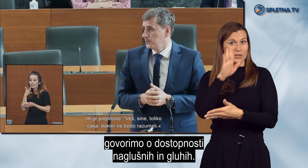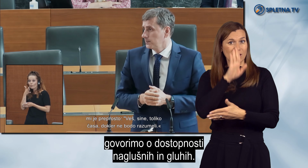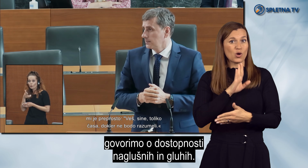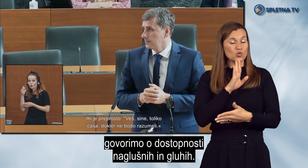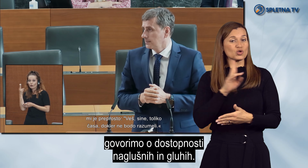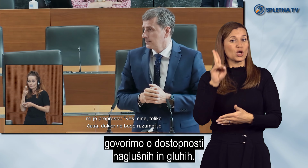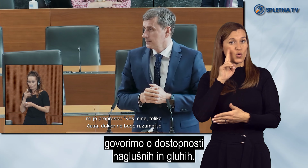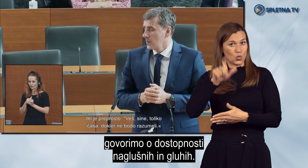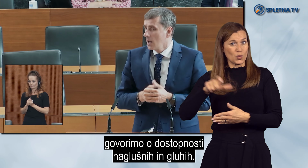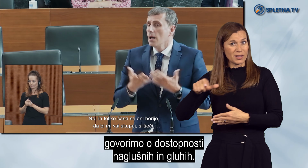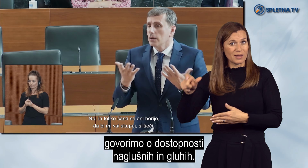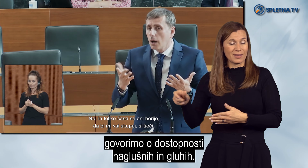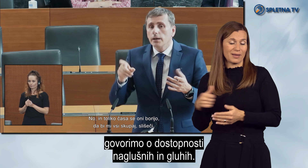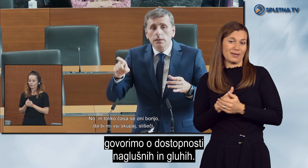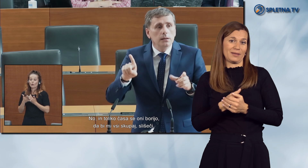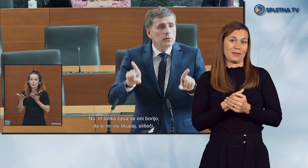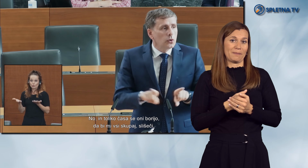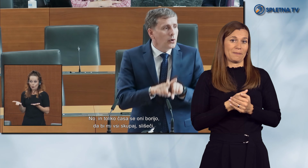dostopnosti naglušnih in gluhih.